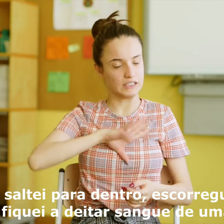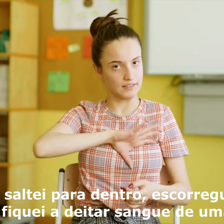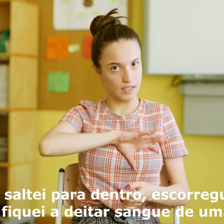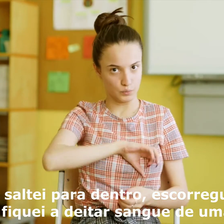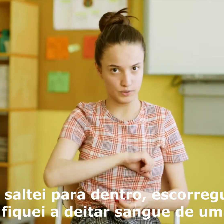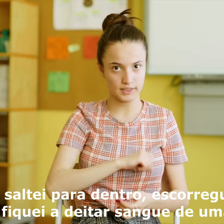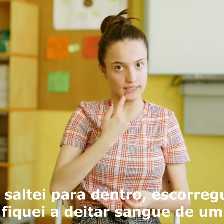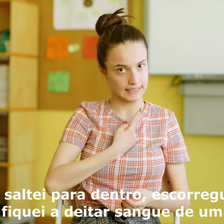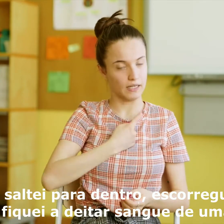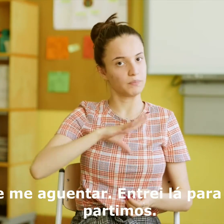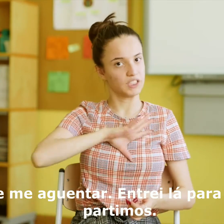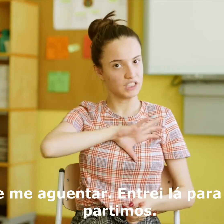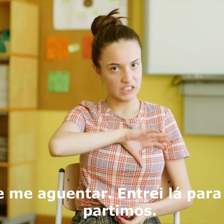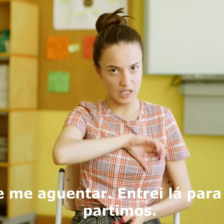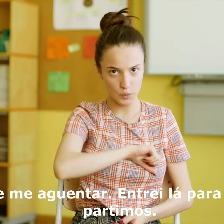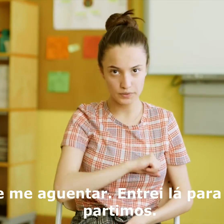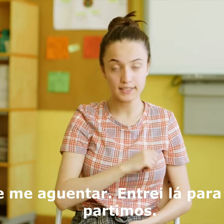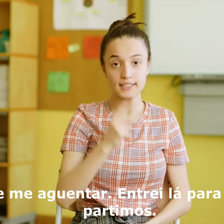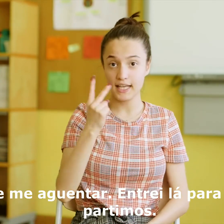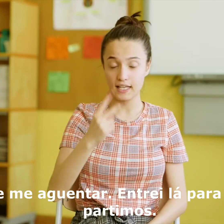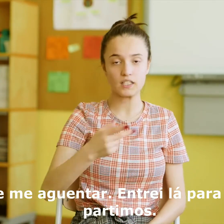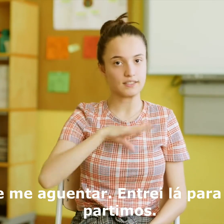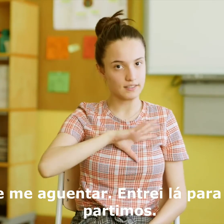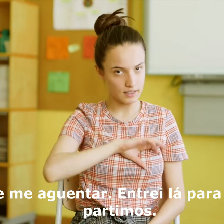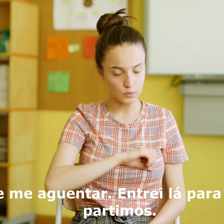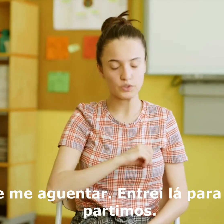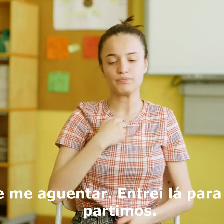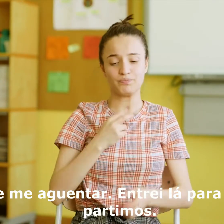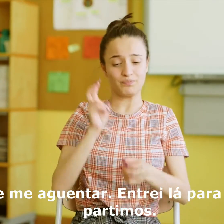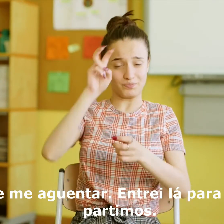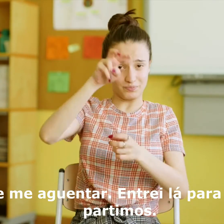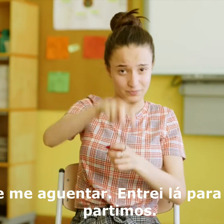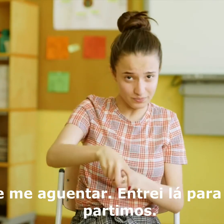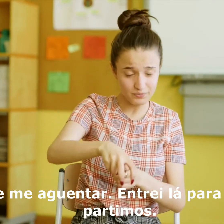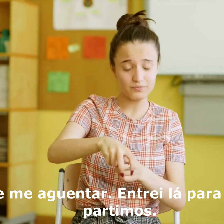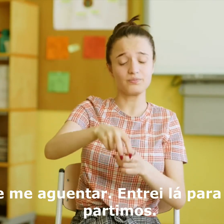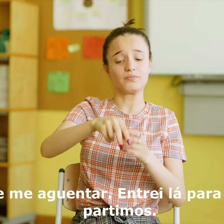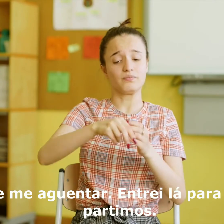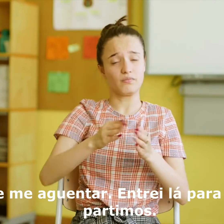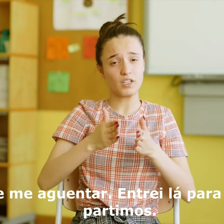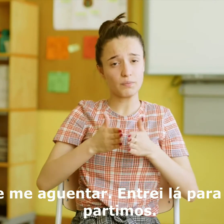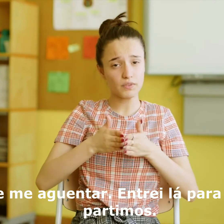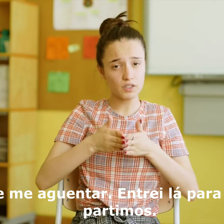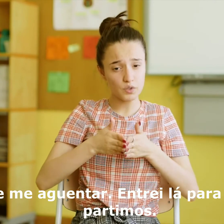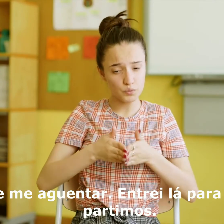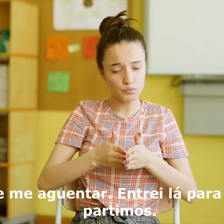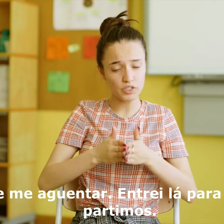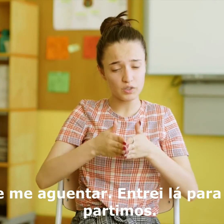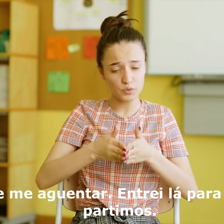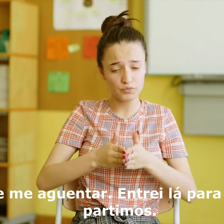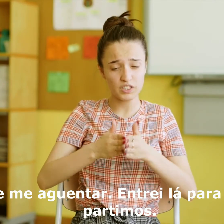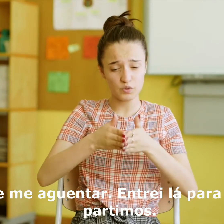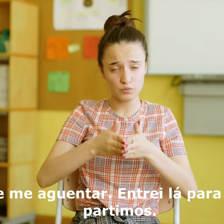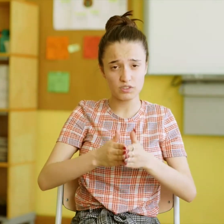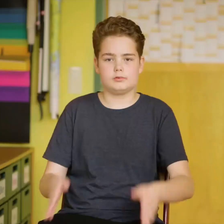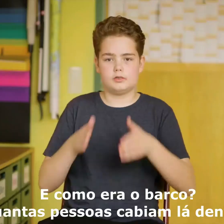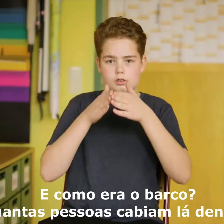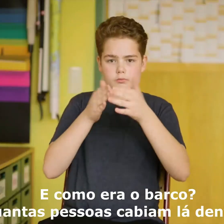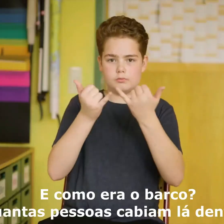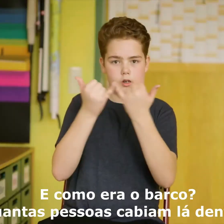comecei a deitar sangue. Depois tive que aguentar. Tive mesmo de aguentar. Então saltamos todos e o barco partiu.